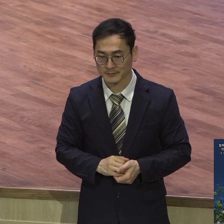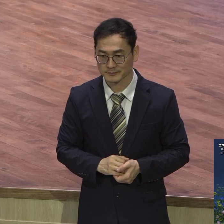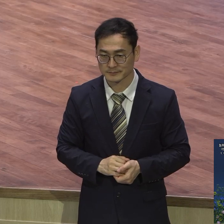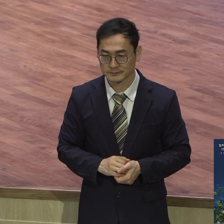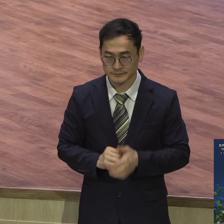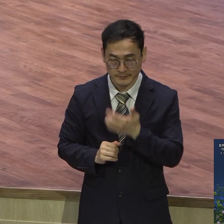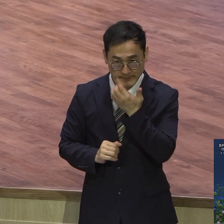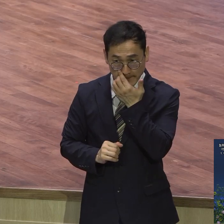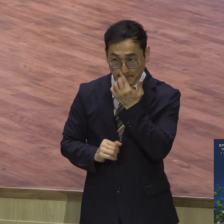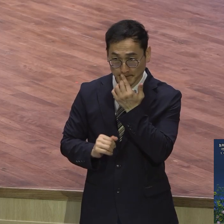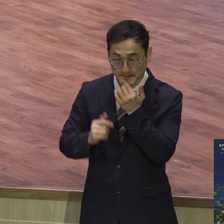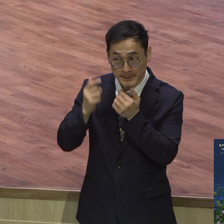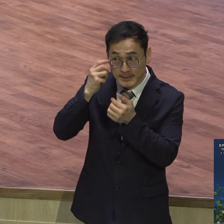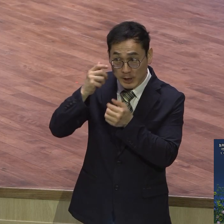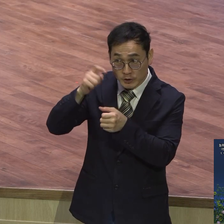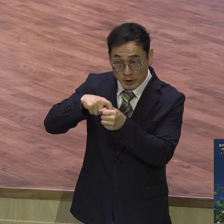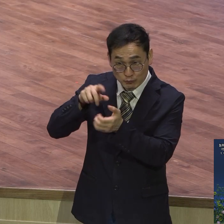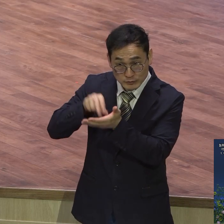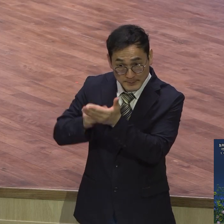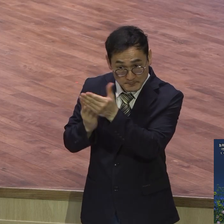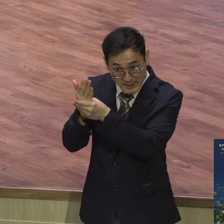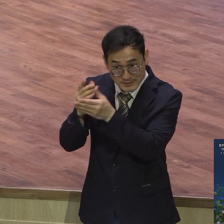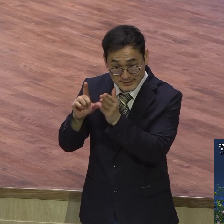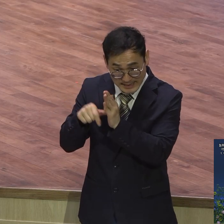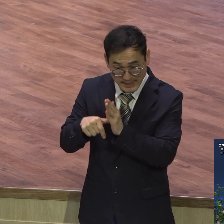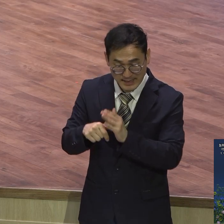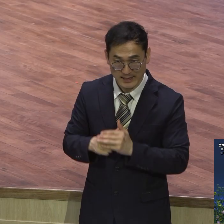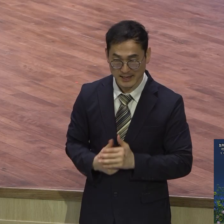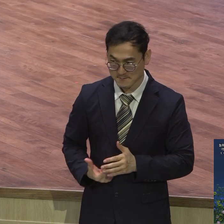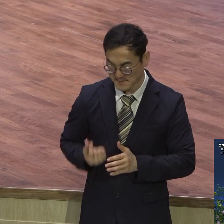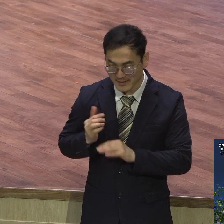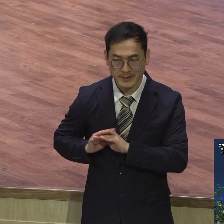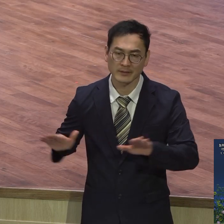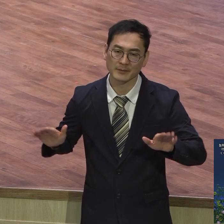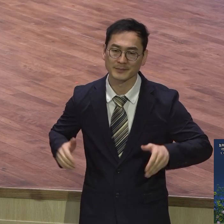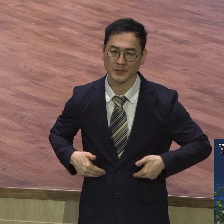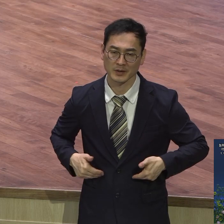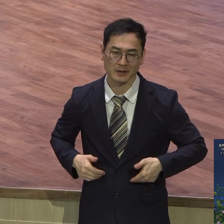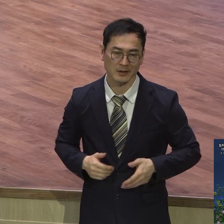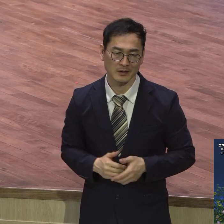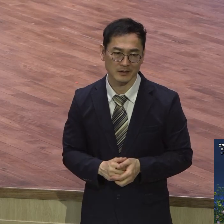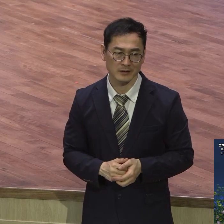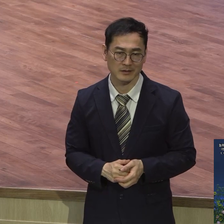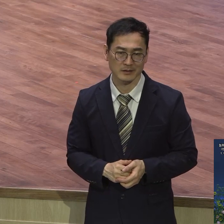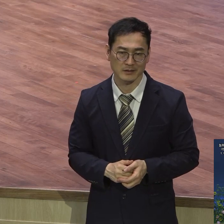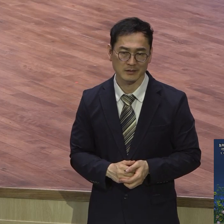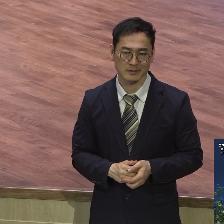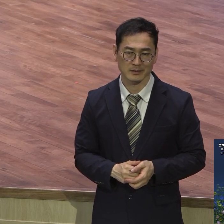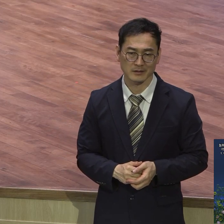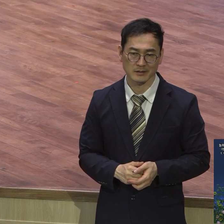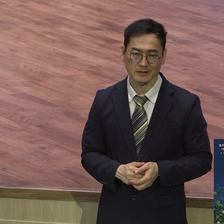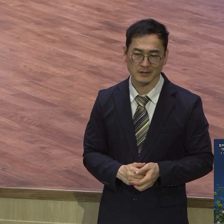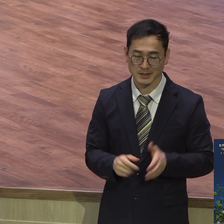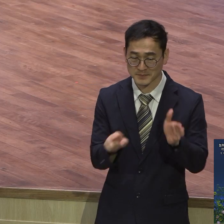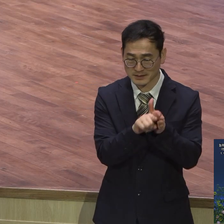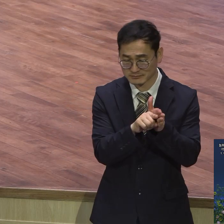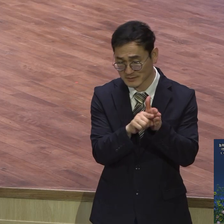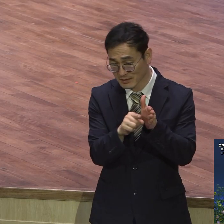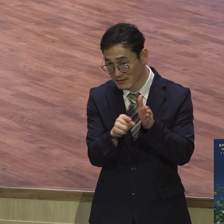어떤 문제와 사건을 맞았을 때 초기에 제대로 대응을 하는 게 중요합니다. 이 불신앙적